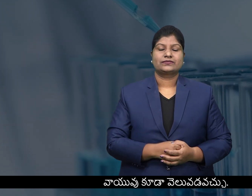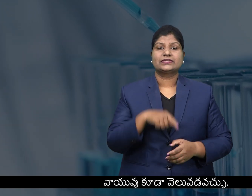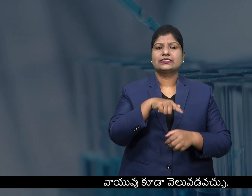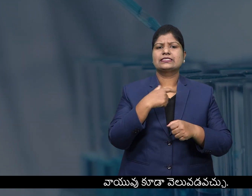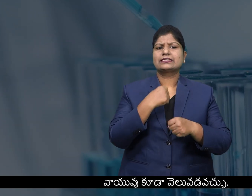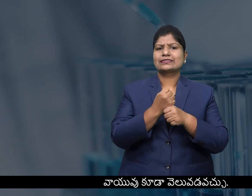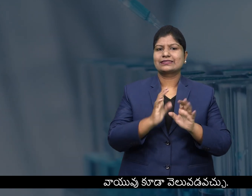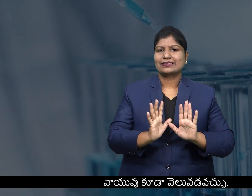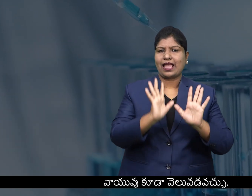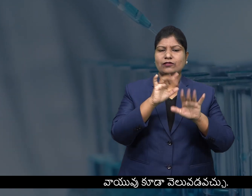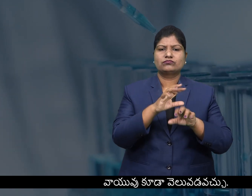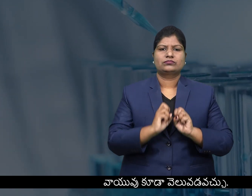వాయువు కూడా వెలువడచ్చు.